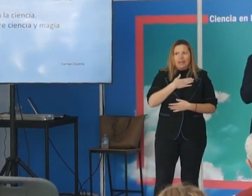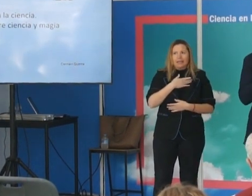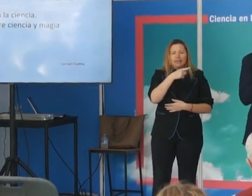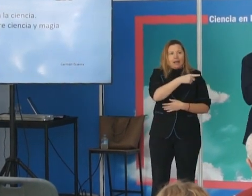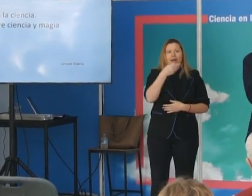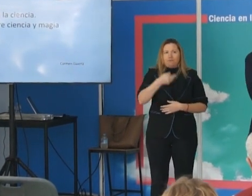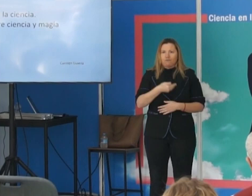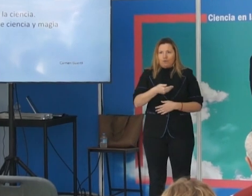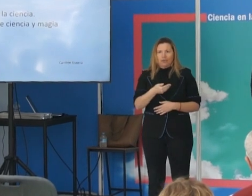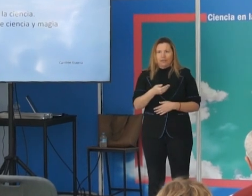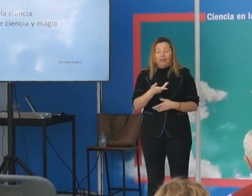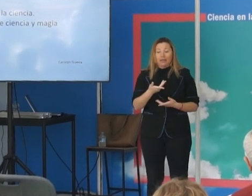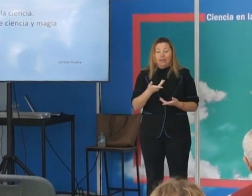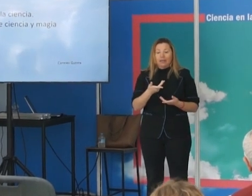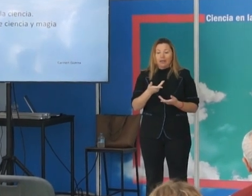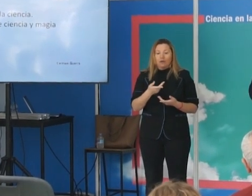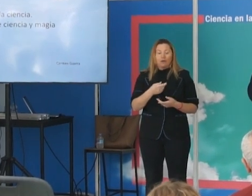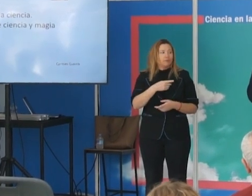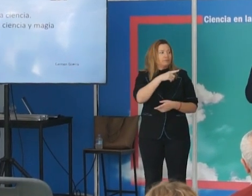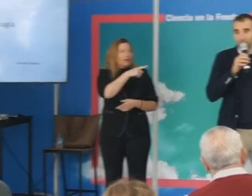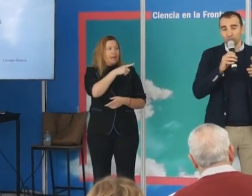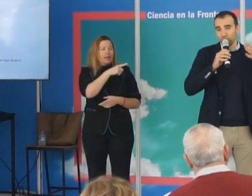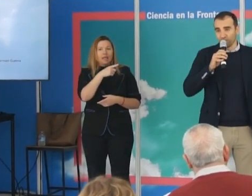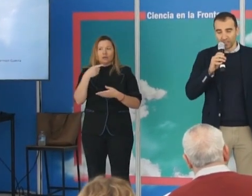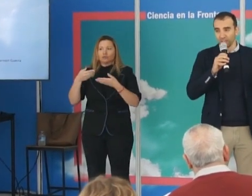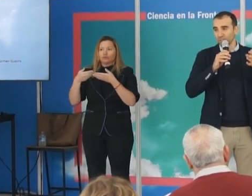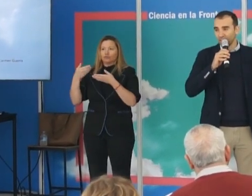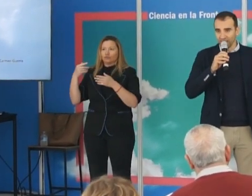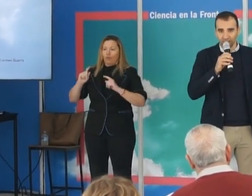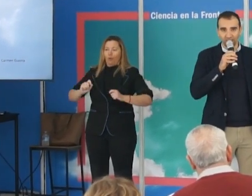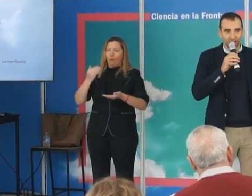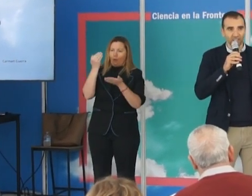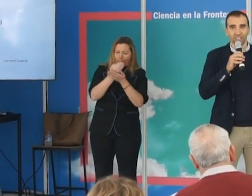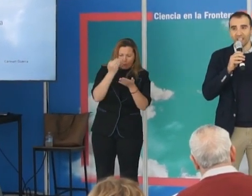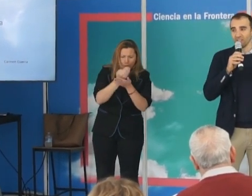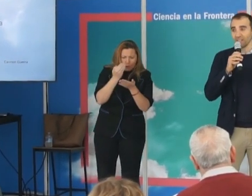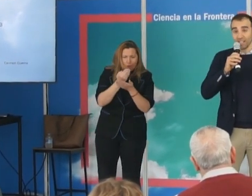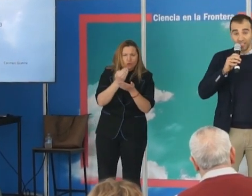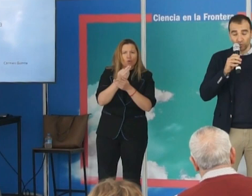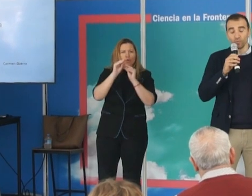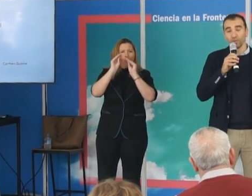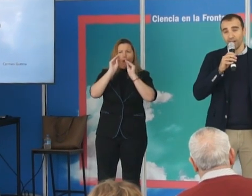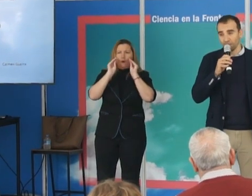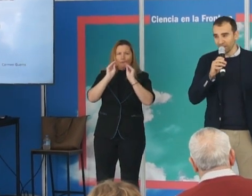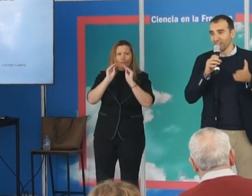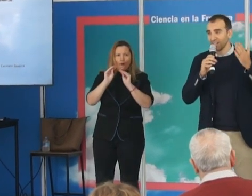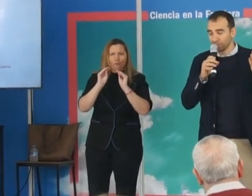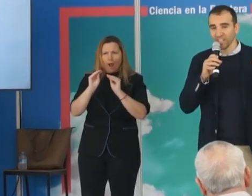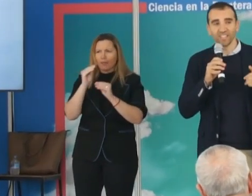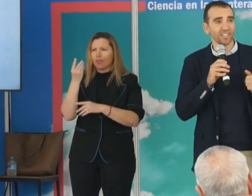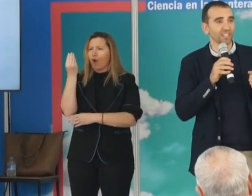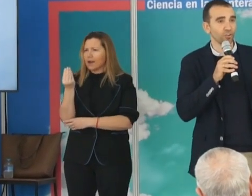muy importante. A pesar de su trayectoria, bueno, su formación en química, licenciada en química, y de su